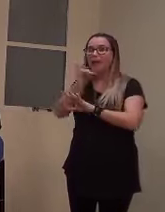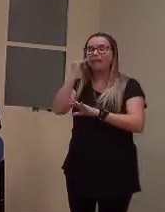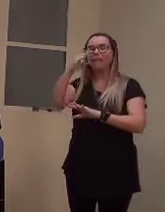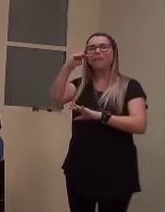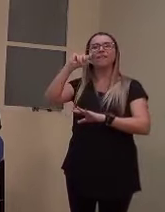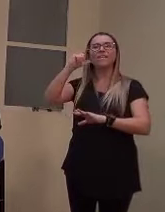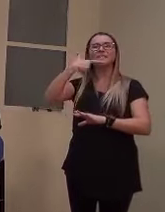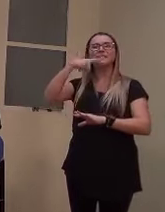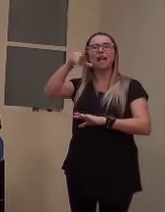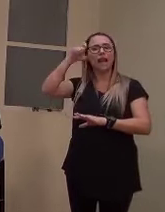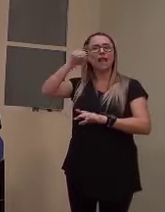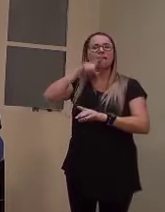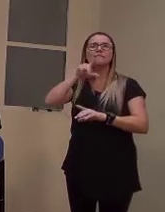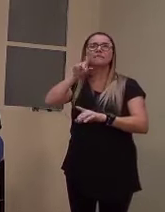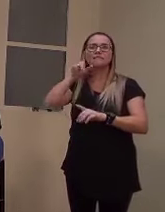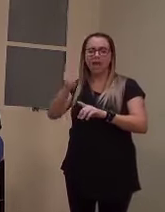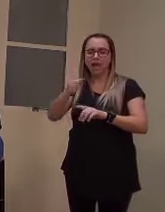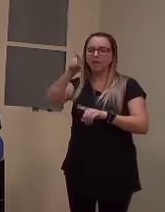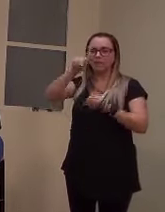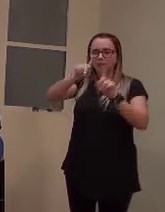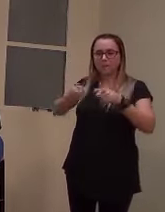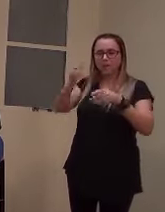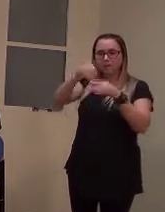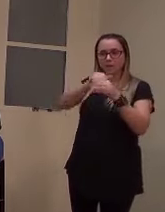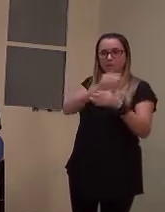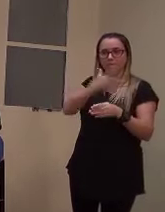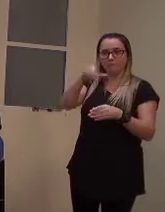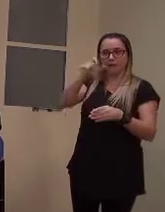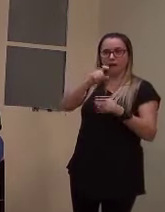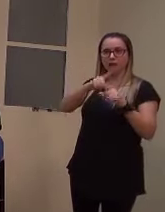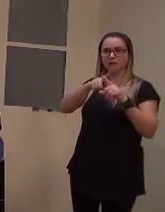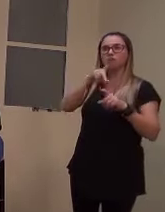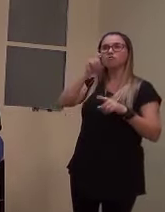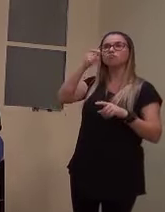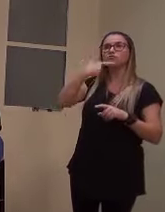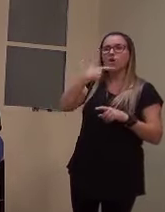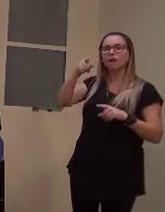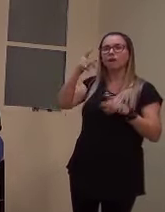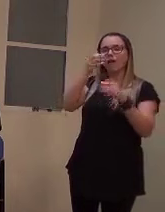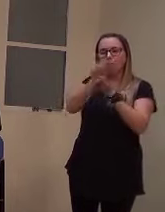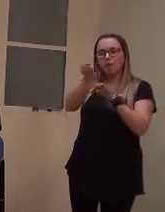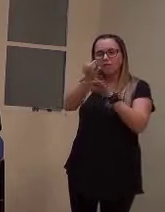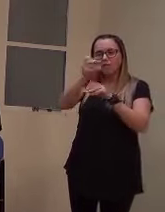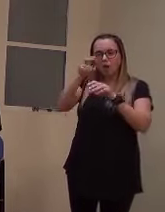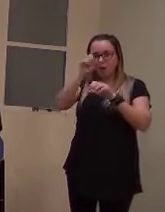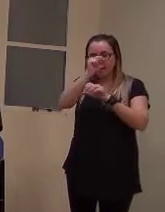el posgrado emperador que de las diferencias y de la fase inicial